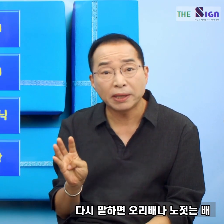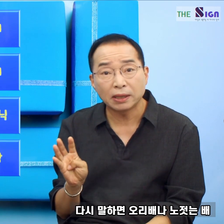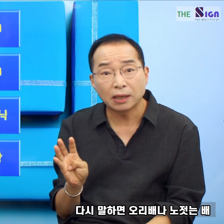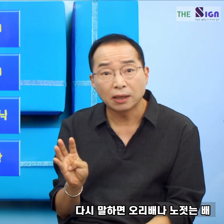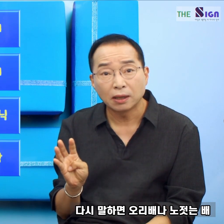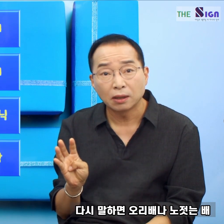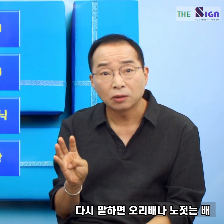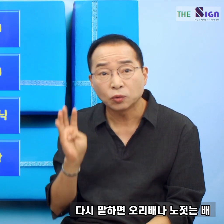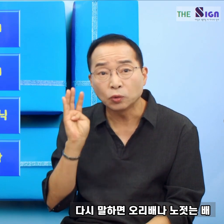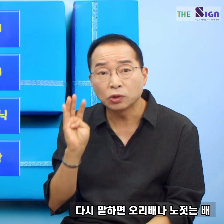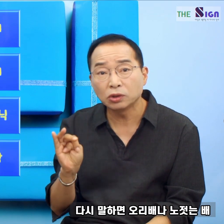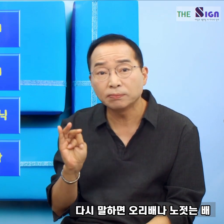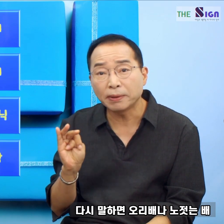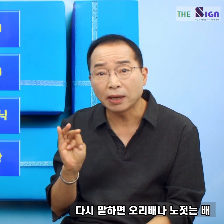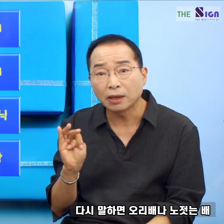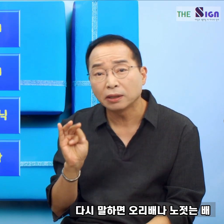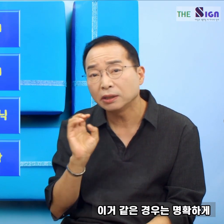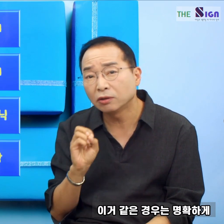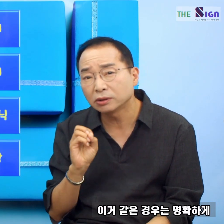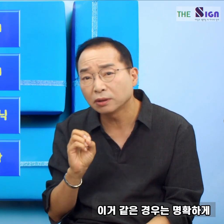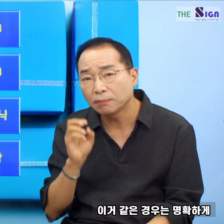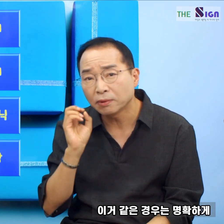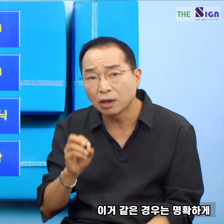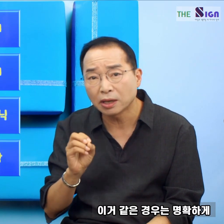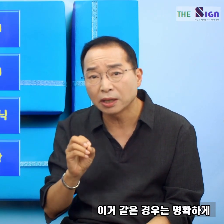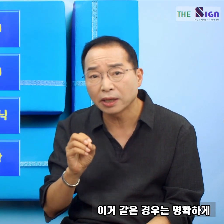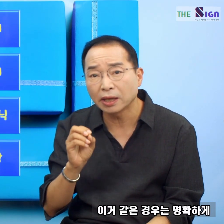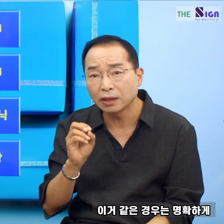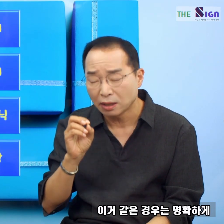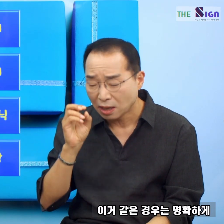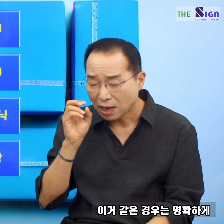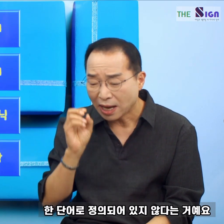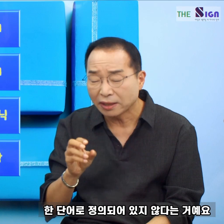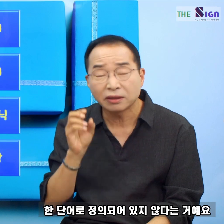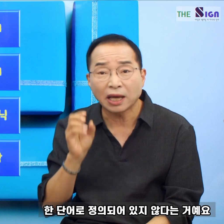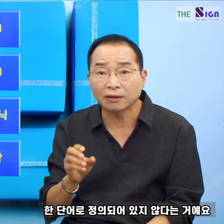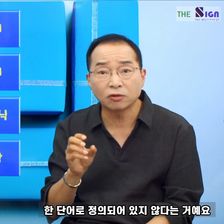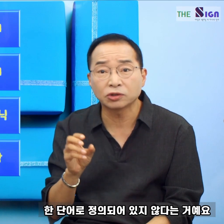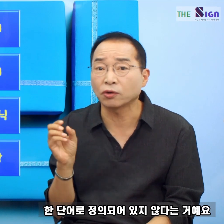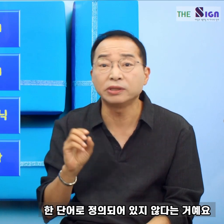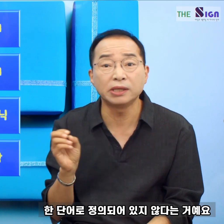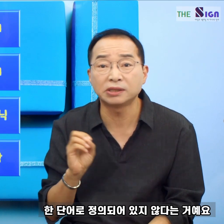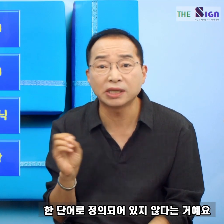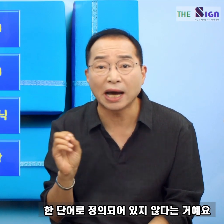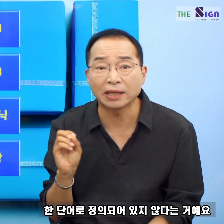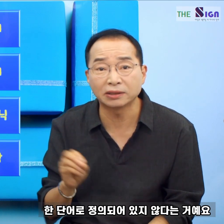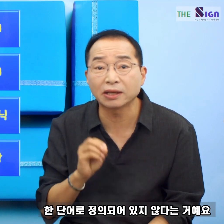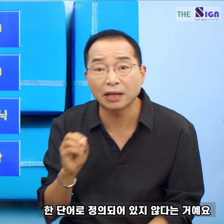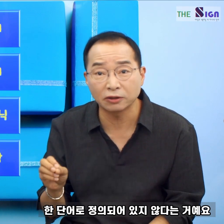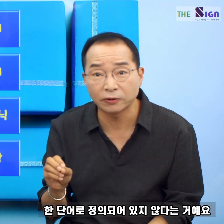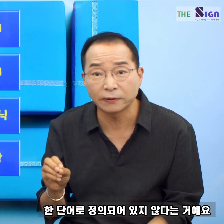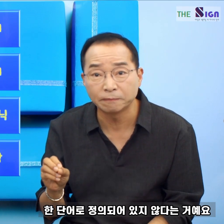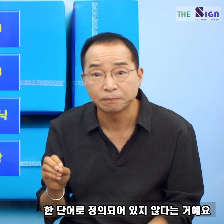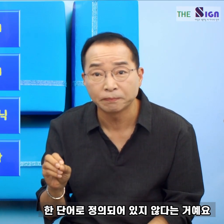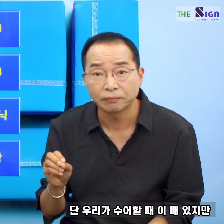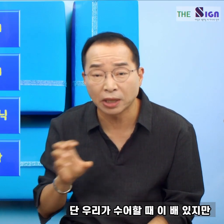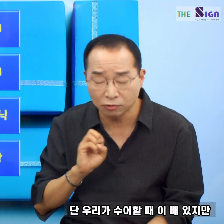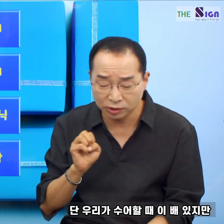오리배나 노젓는 배 이거 같은 경우는 명확하게 한 단어로 정의되어 있지가 않다라는 거예요. 단 우리가